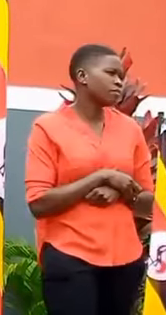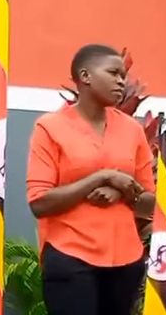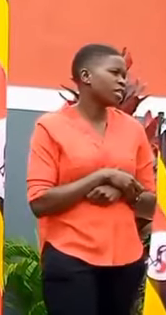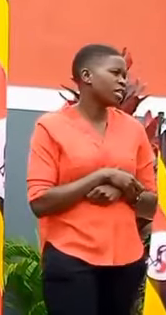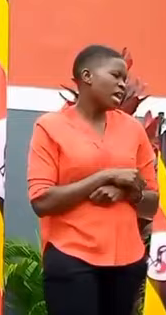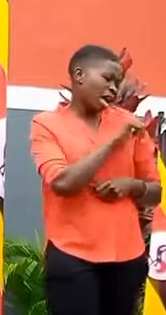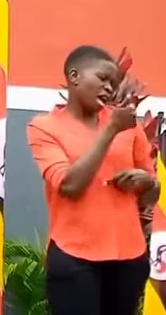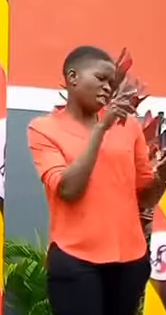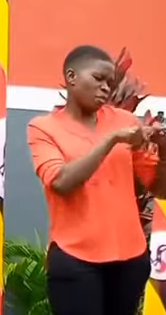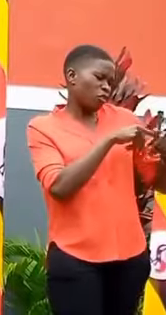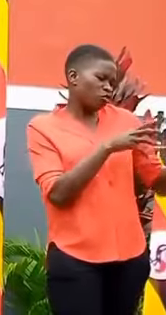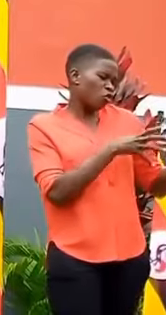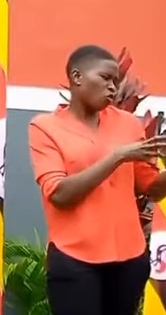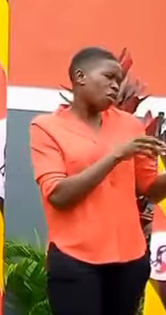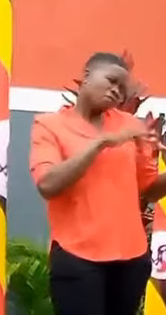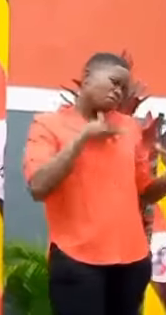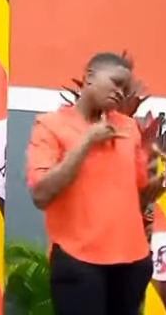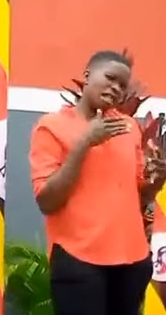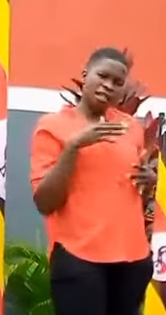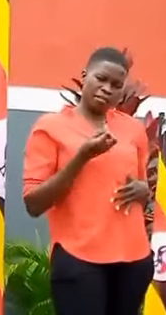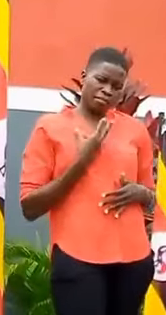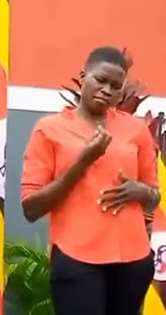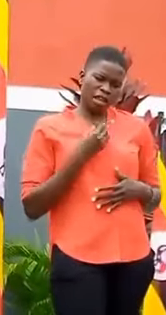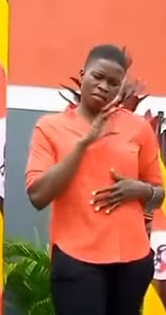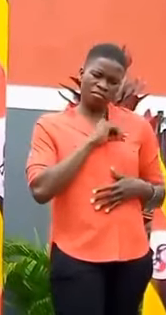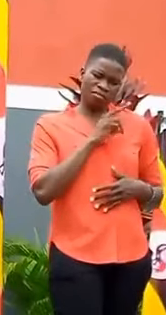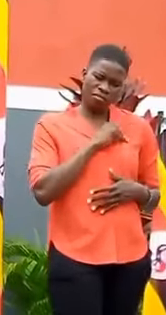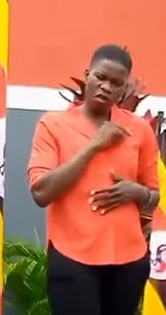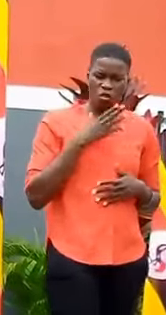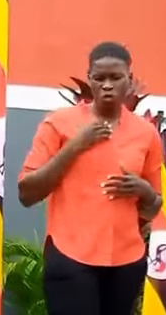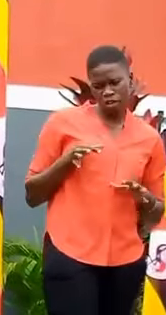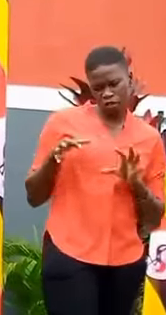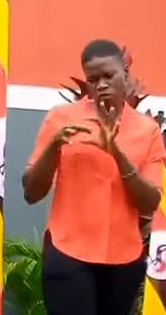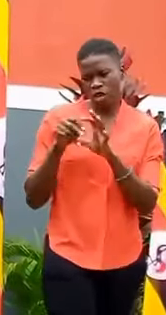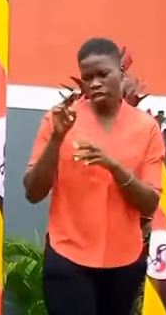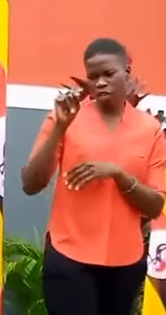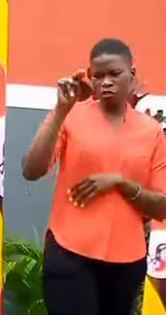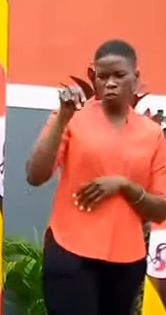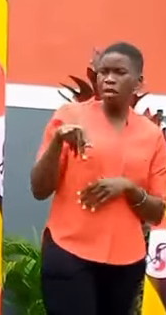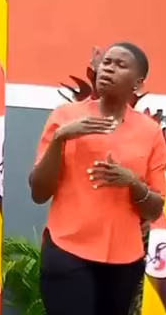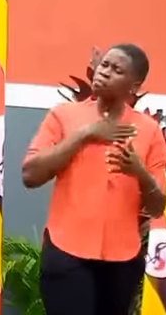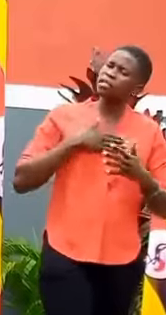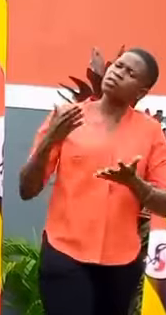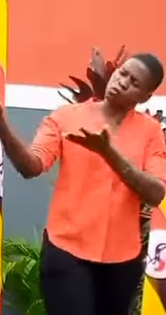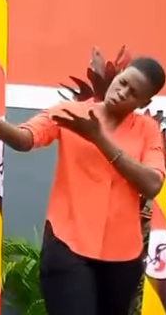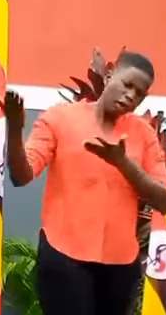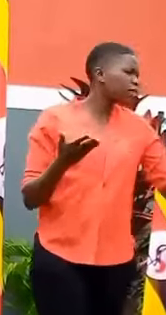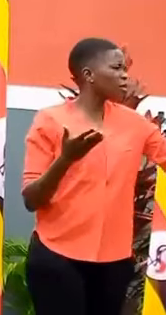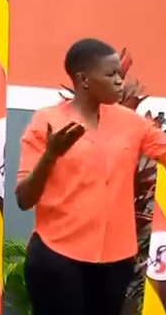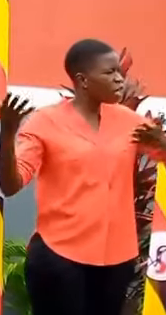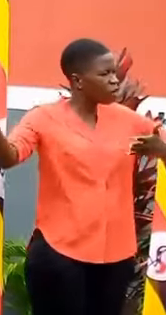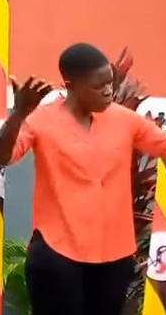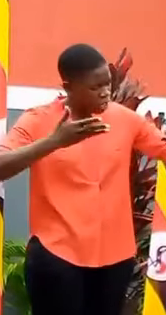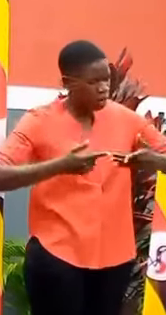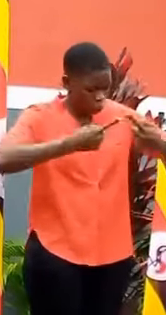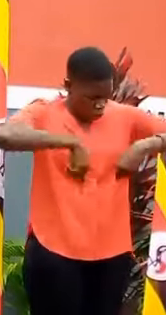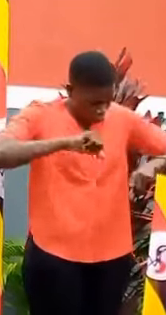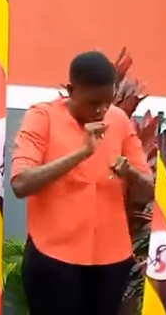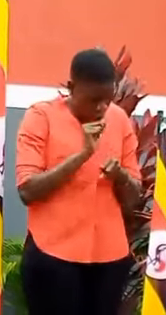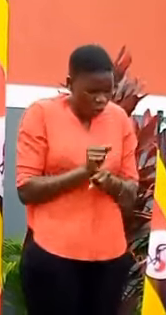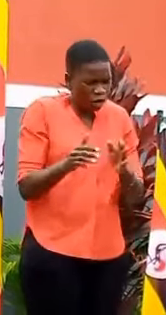abo mu bibiina ebyo abaagala otwegatako tubaaniriza nnyonnyonnyonnyo mubagambe n'abalala bajje tukolere wamu naye ti